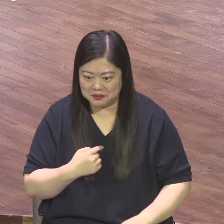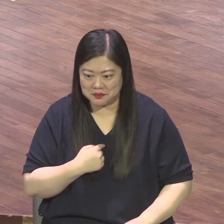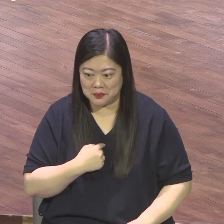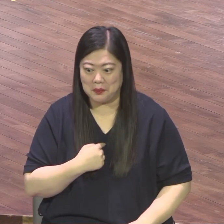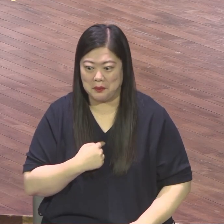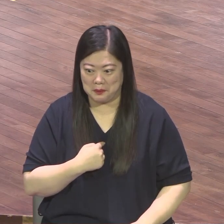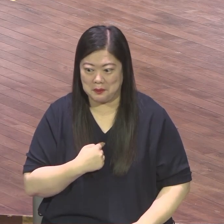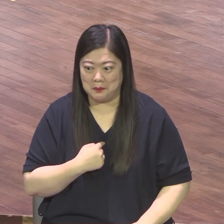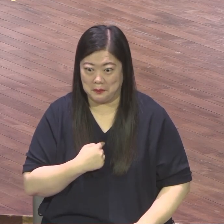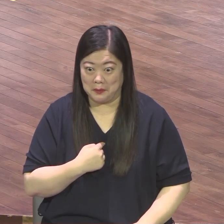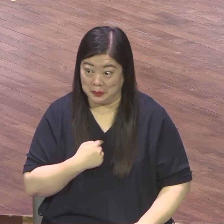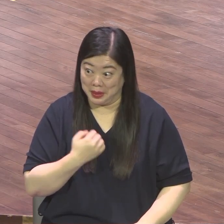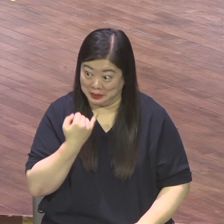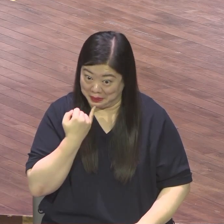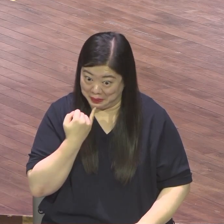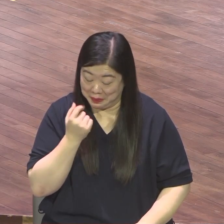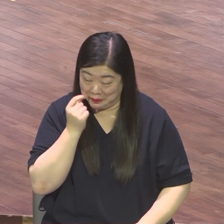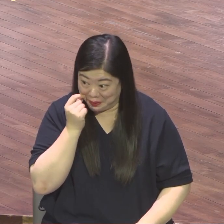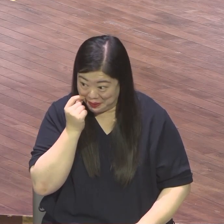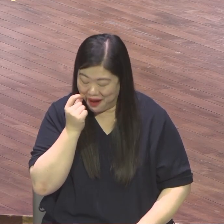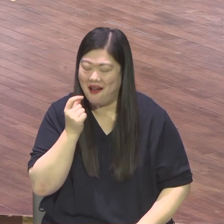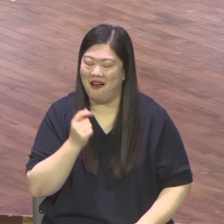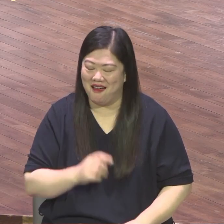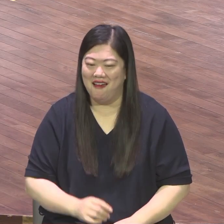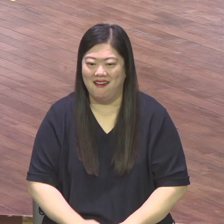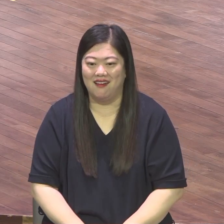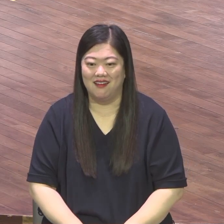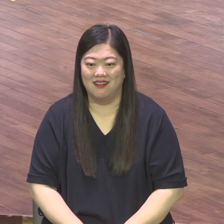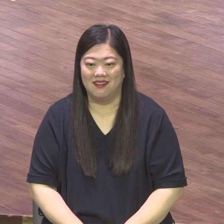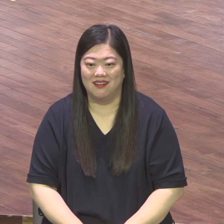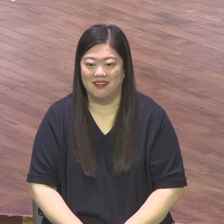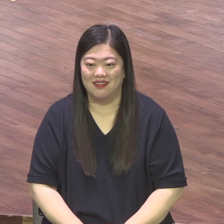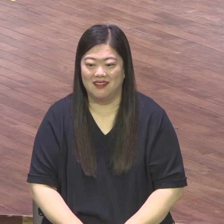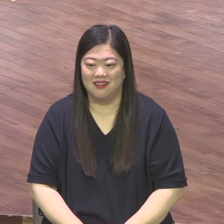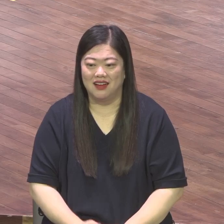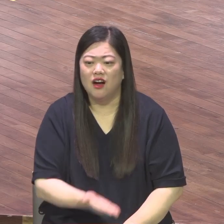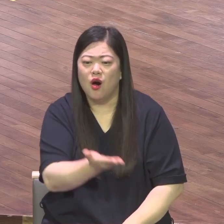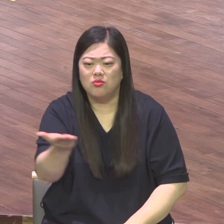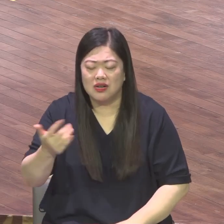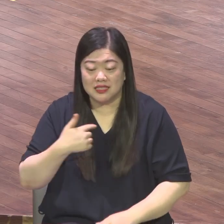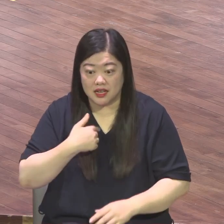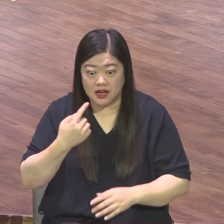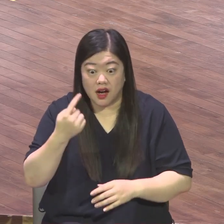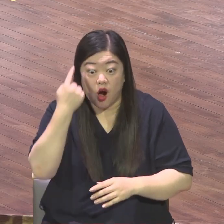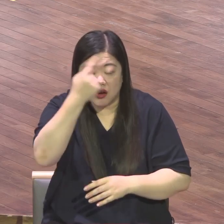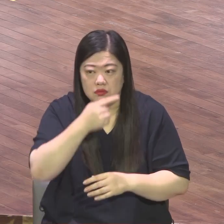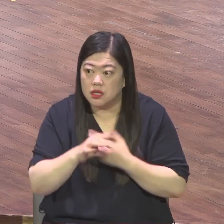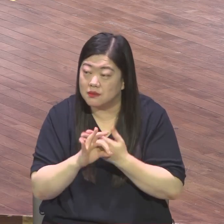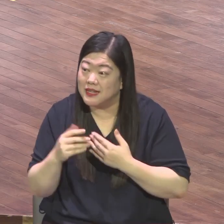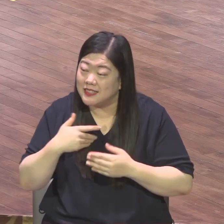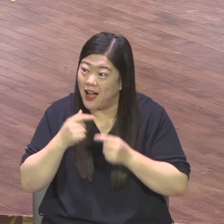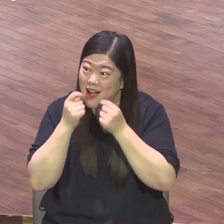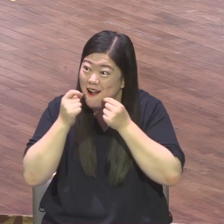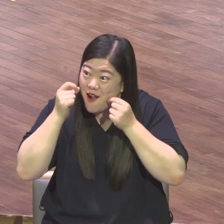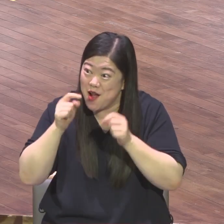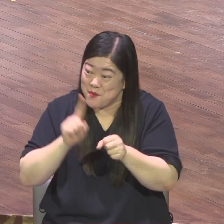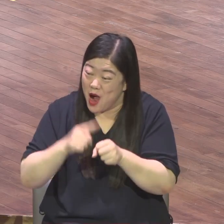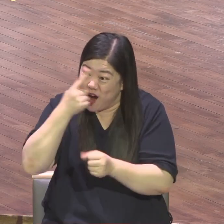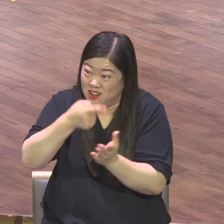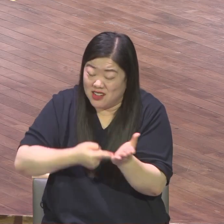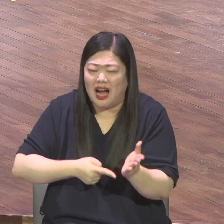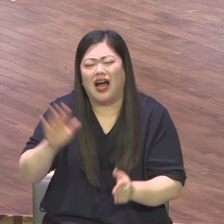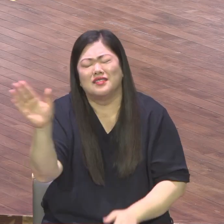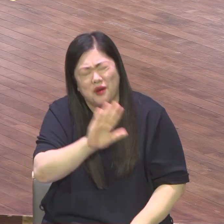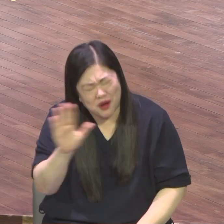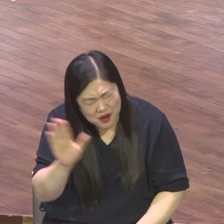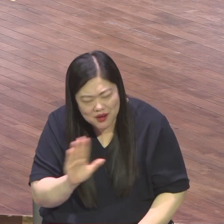느낍니다. 사람 느끼요. 인상 보고 느낀 게 아니라 마음으로 느낀다고 느껴요.